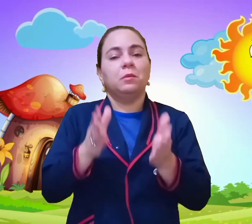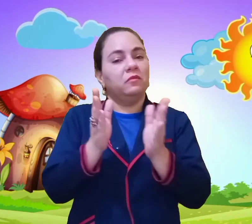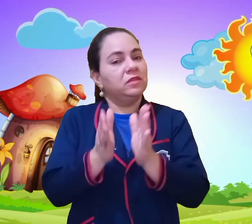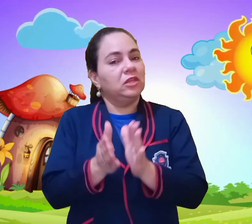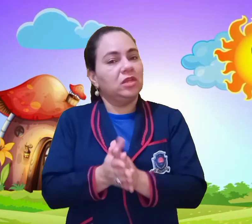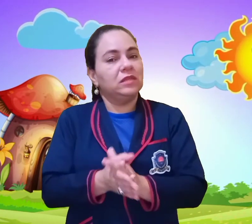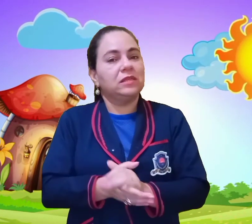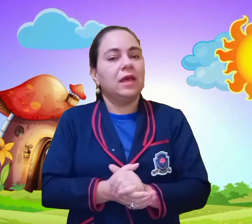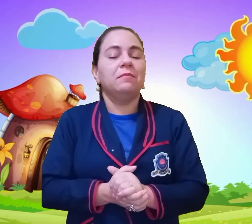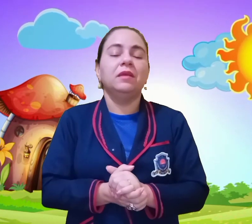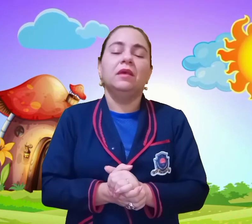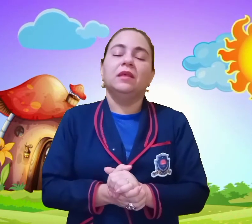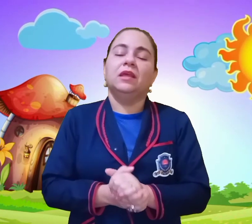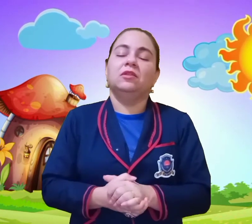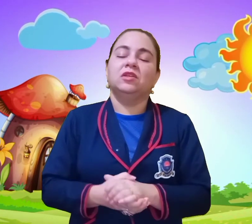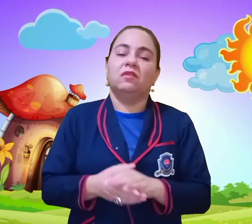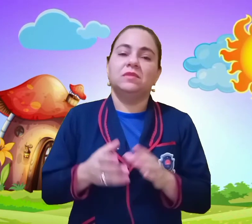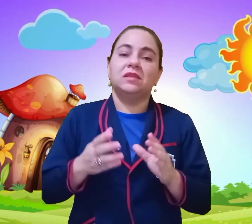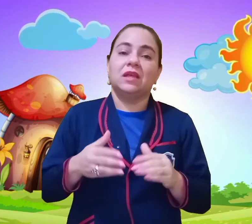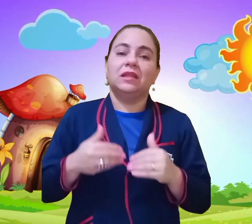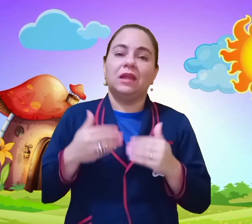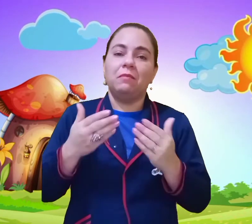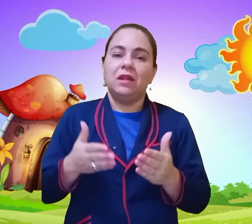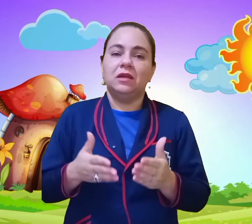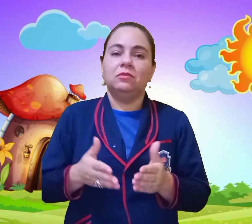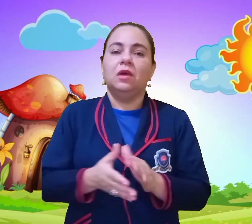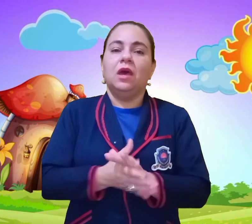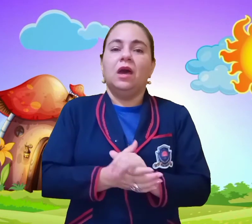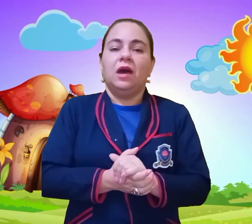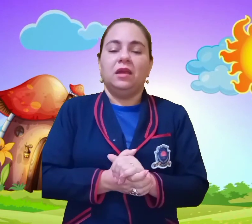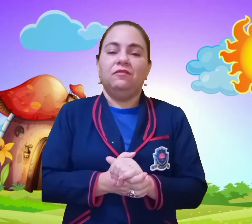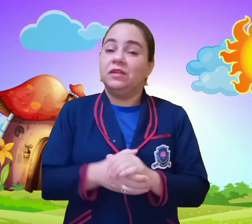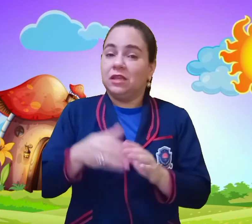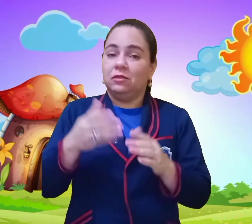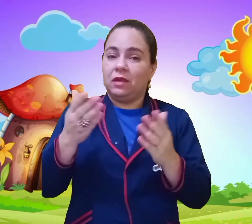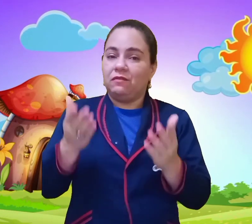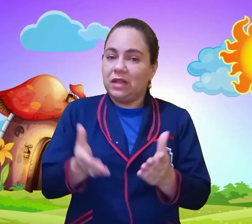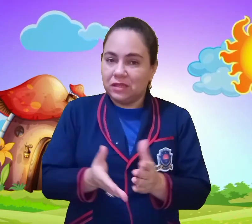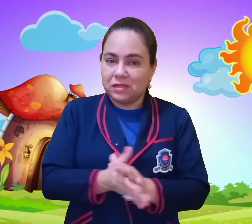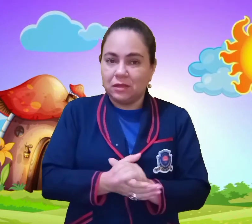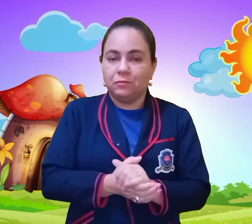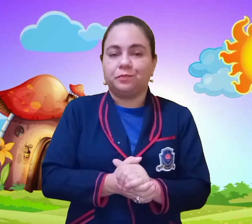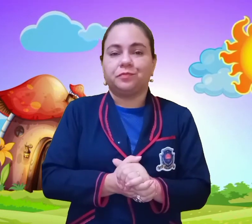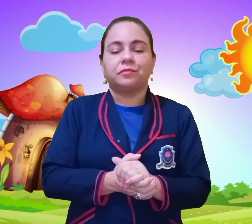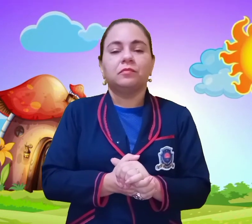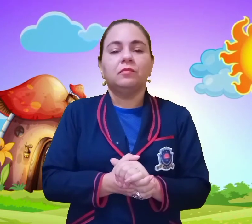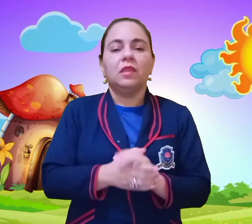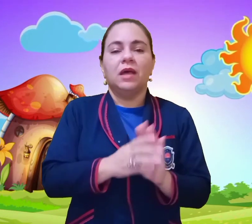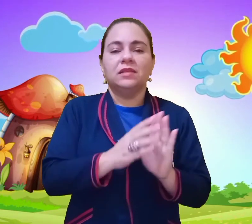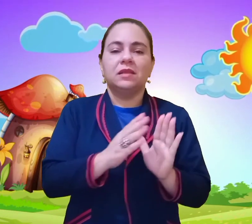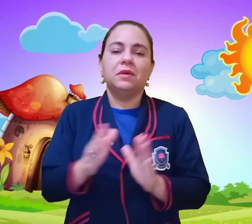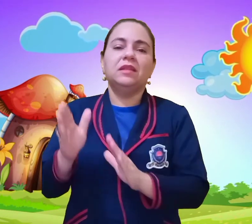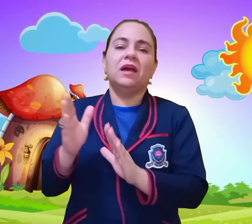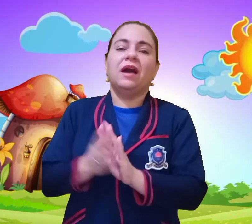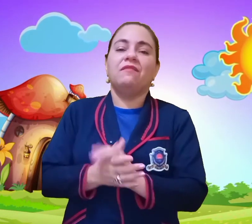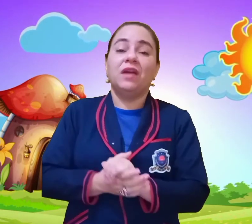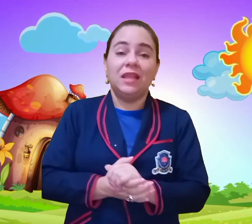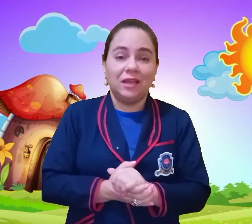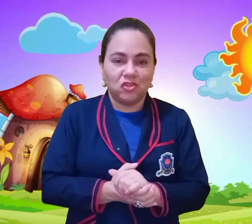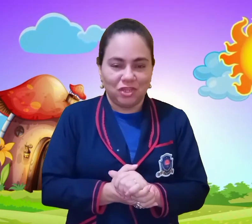essas atividades no seu caderno para facilitar o teu entendimento na hora de estudar